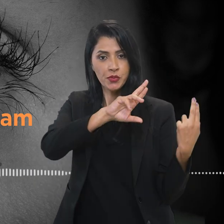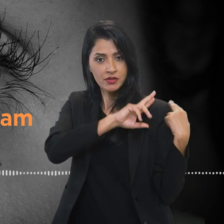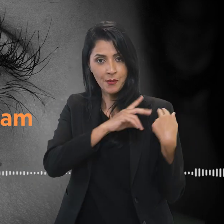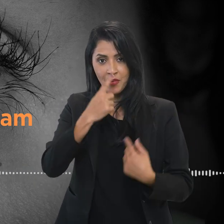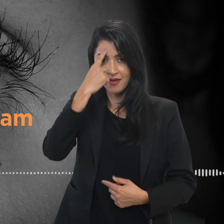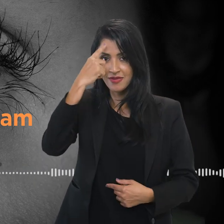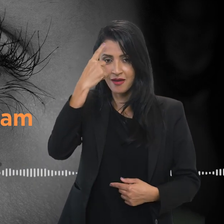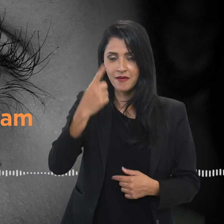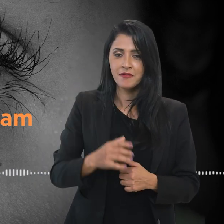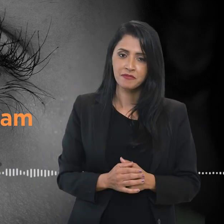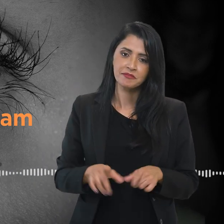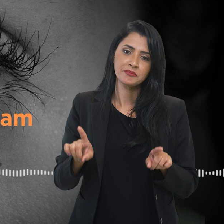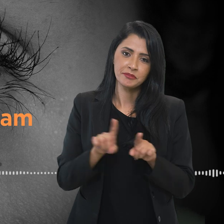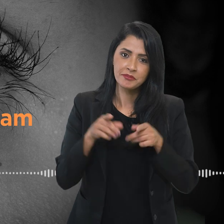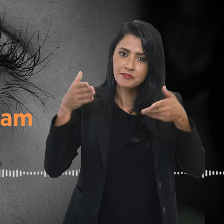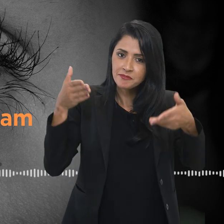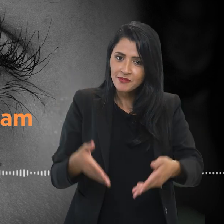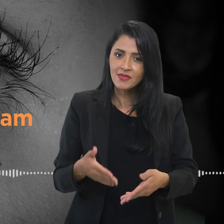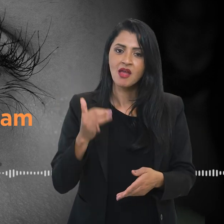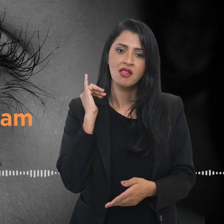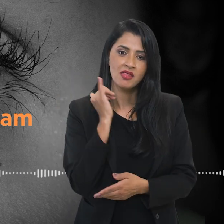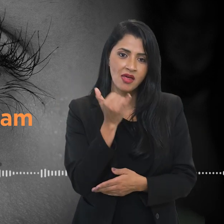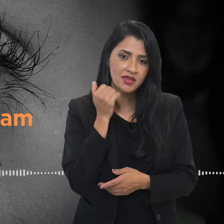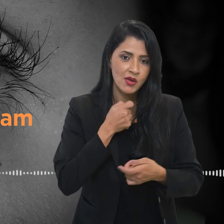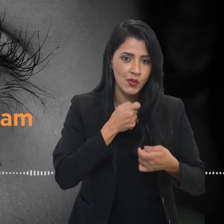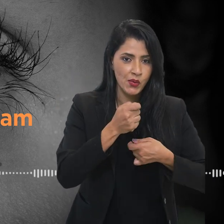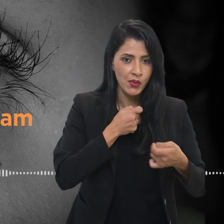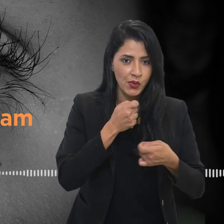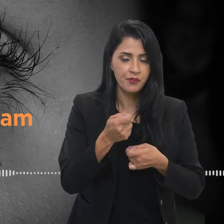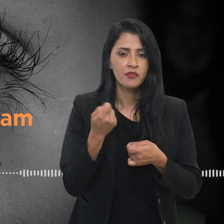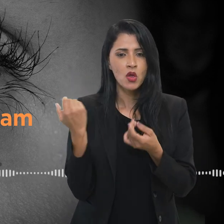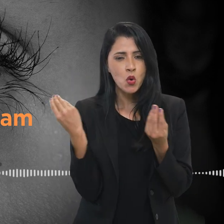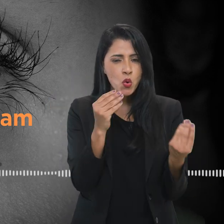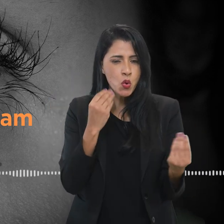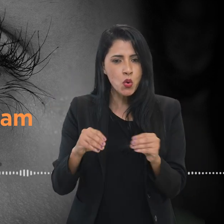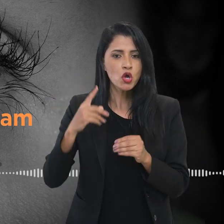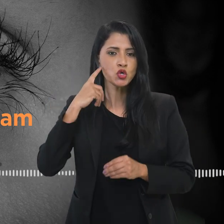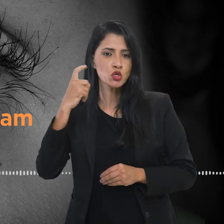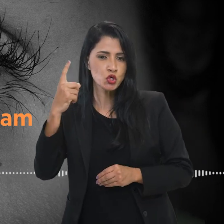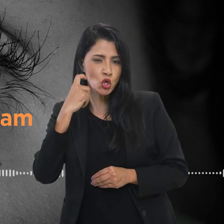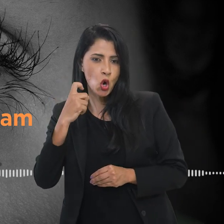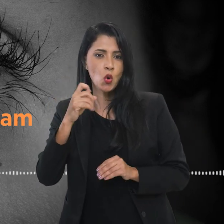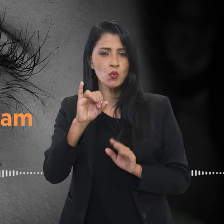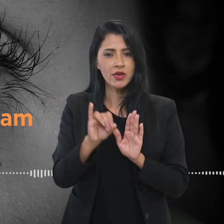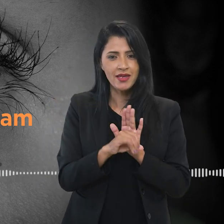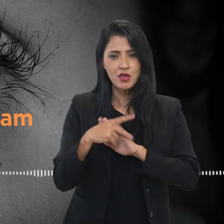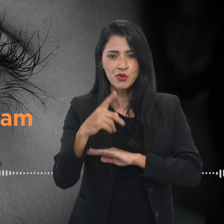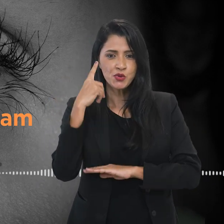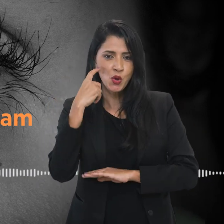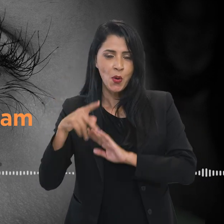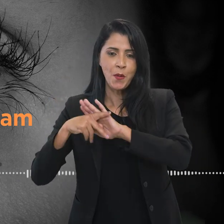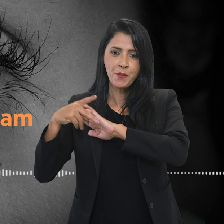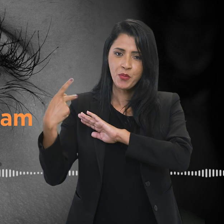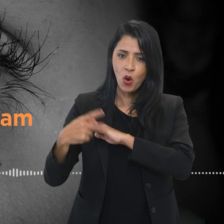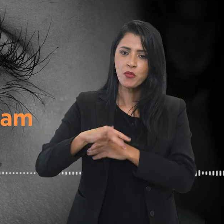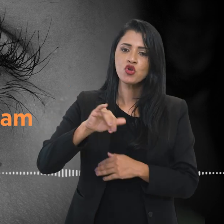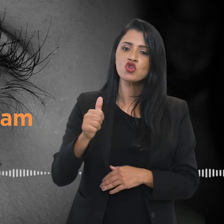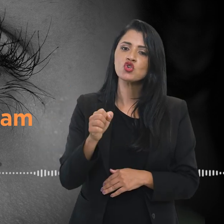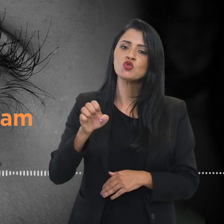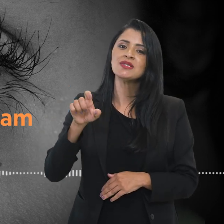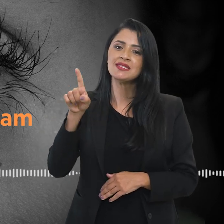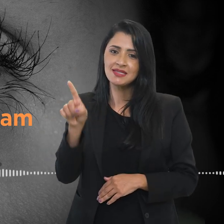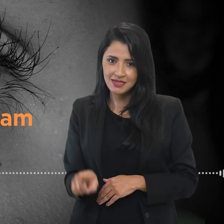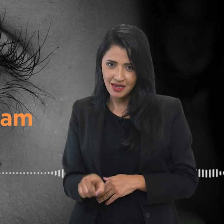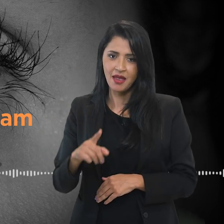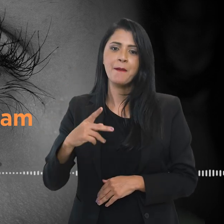escrita e dirigida por mim, Leiberson Pedrosa, responsável pela ideia do formato. Eu também participo da narração e entrevistas. A montagem, sonoplastia e a